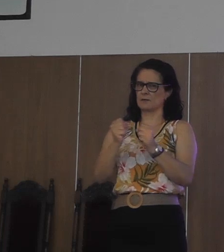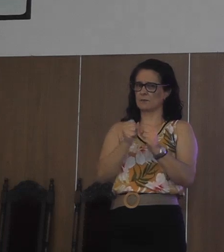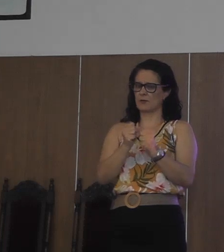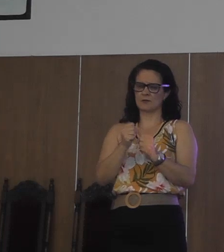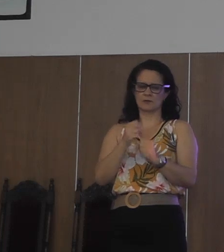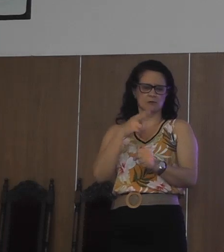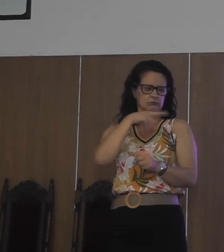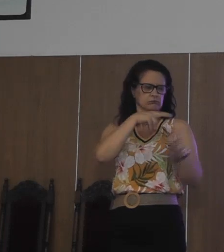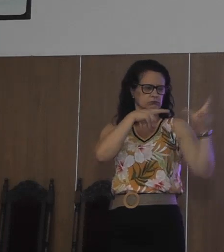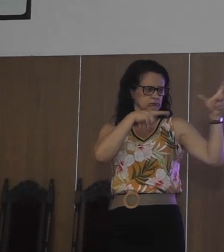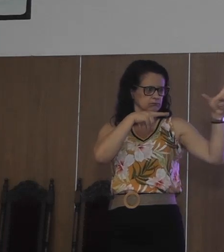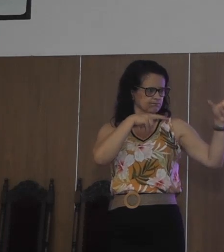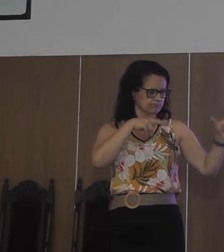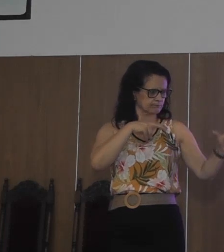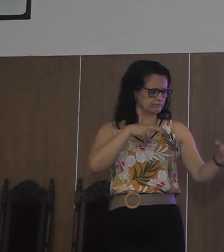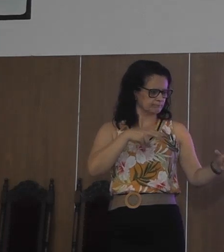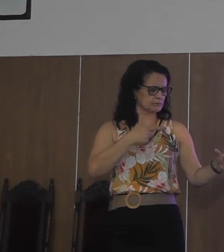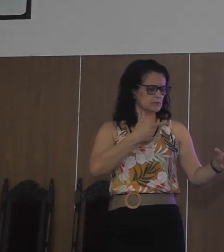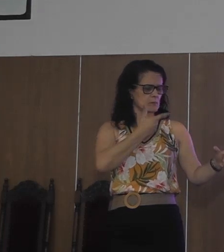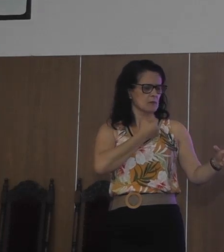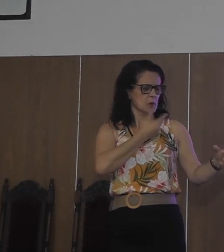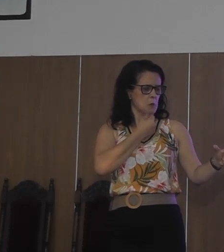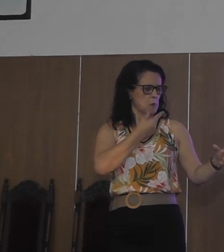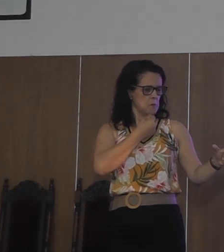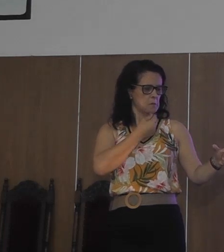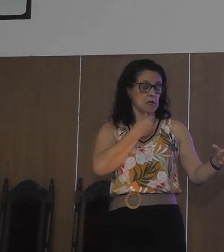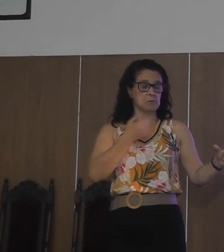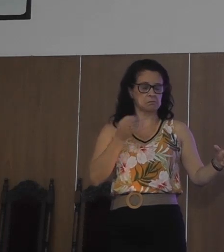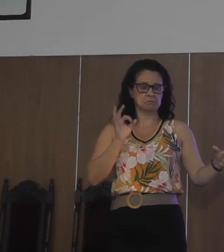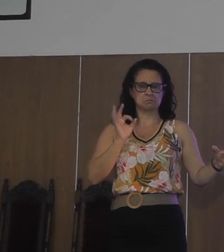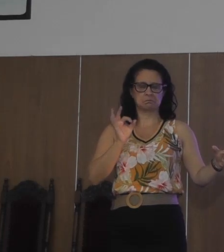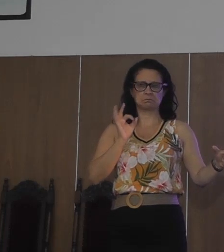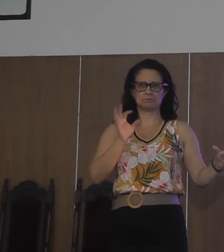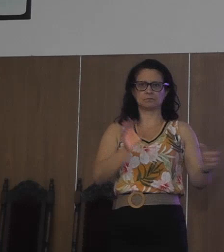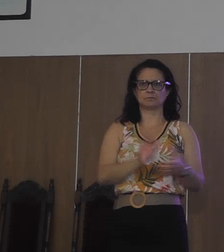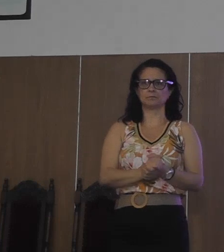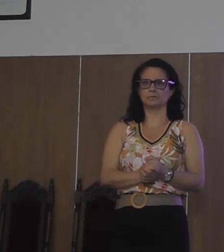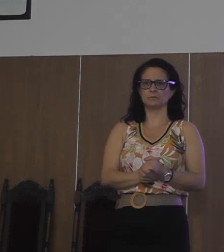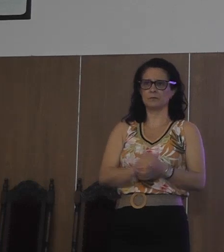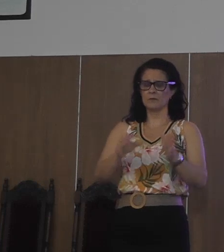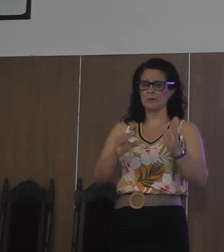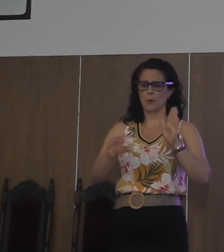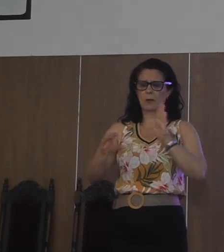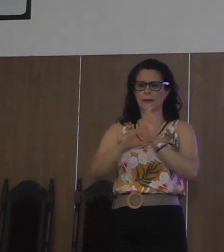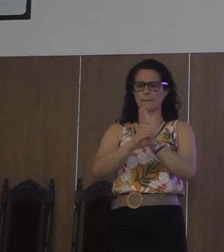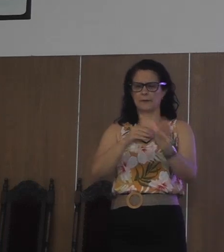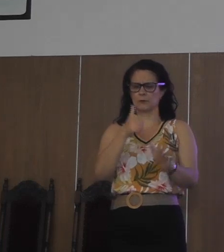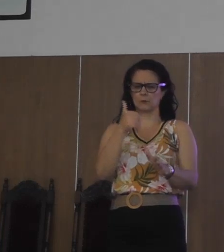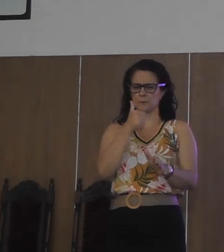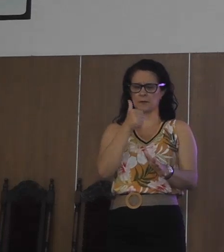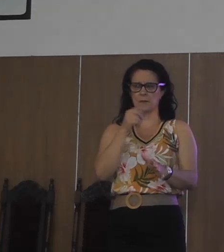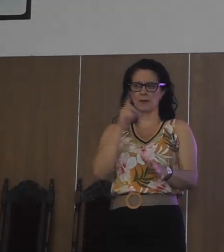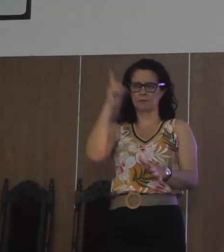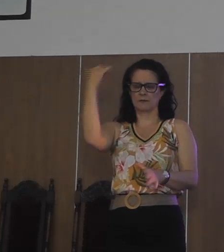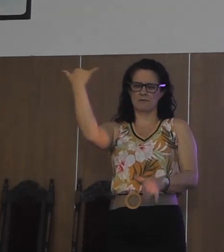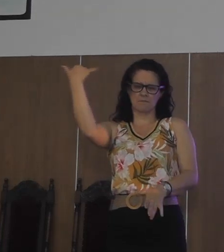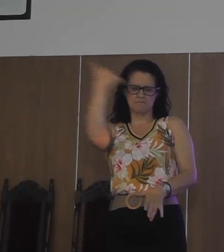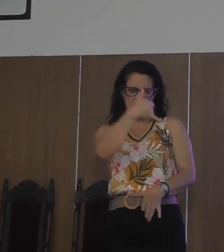Josué e ver ele nesse capítulo de número 1 como alguém que recebe uma palavra de ânimo de